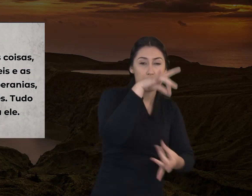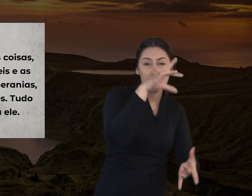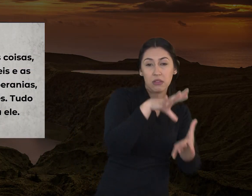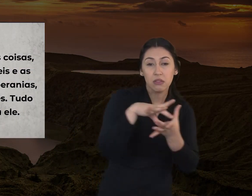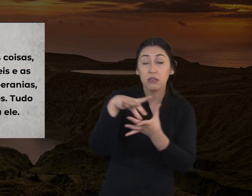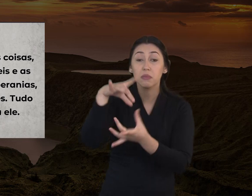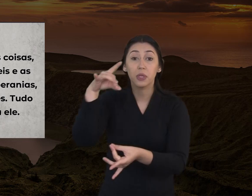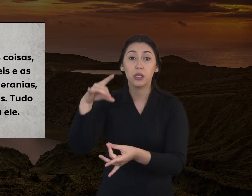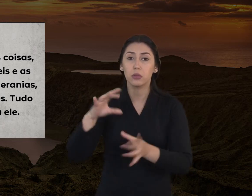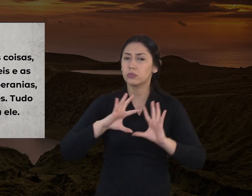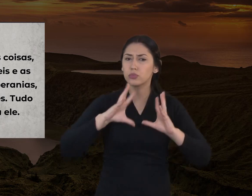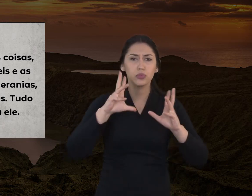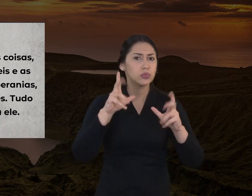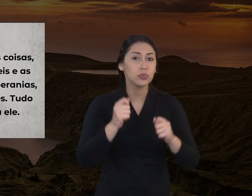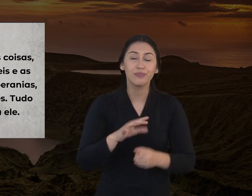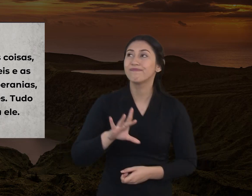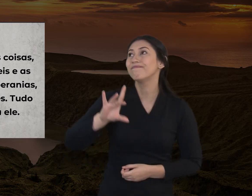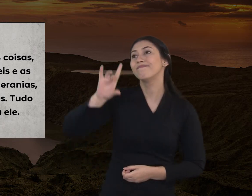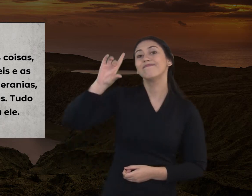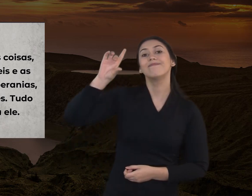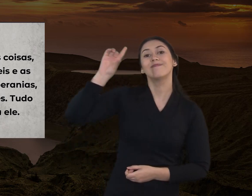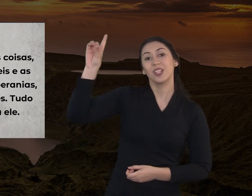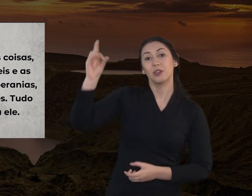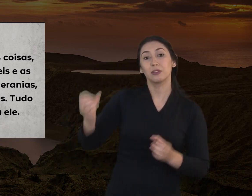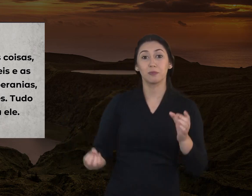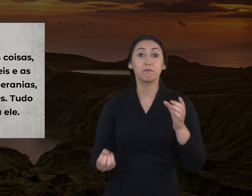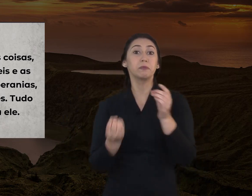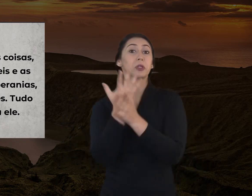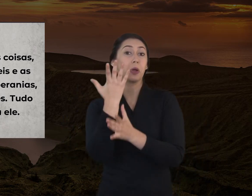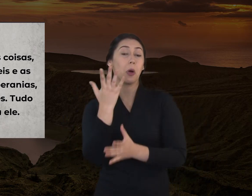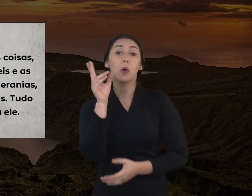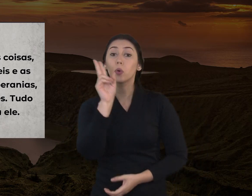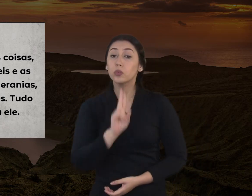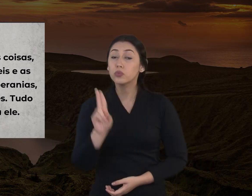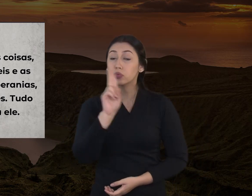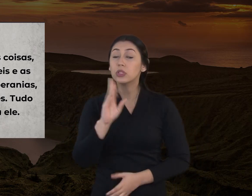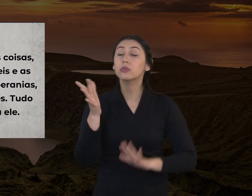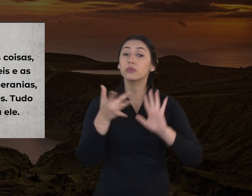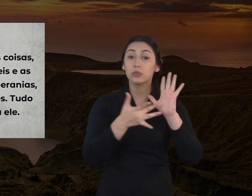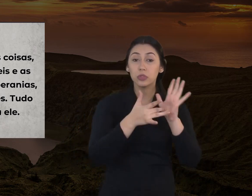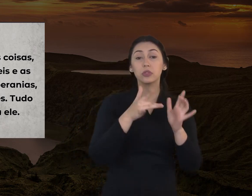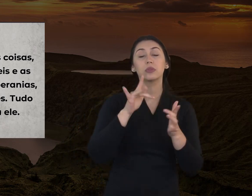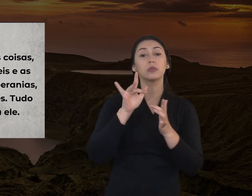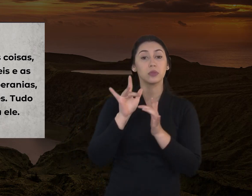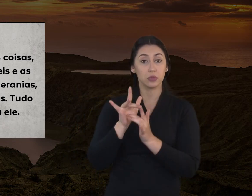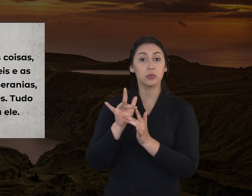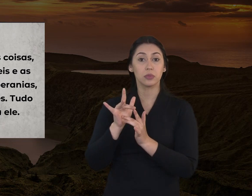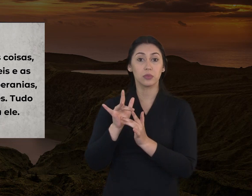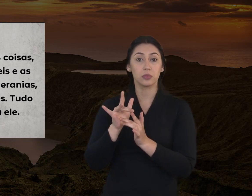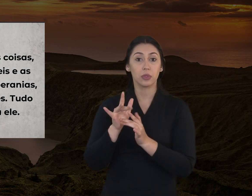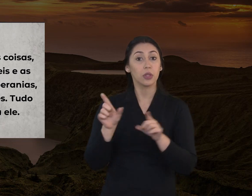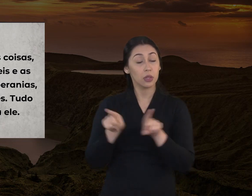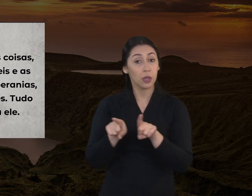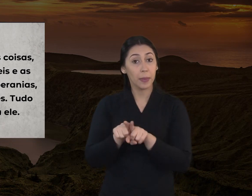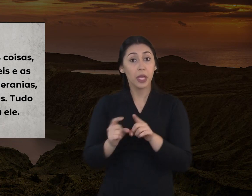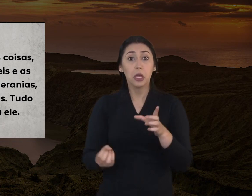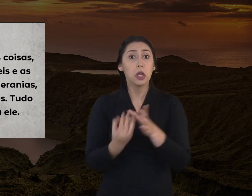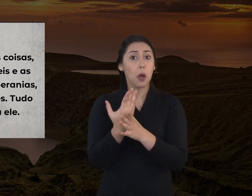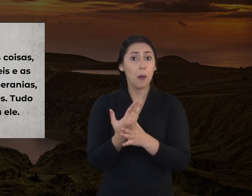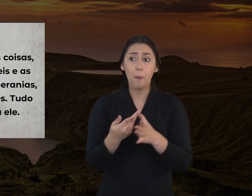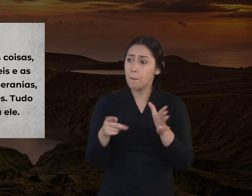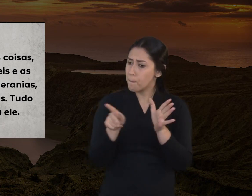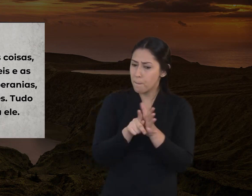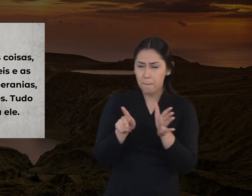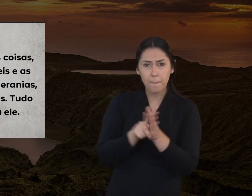né? Tudo foi criado por meio dele, por meio do Filho, por meio de Cristo, e também foi criado para